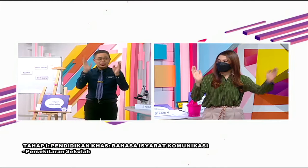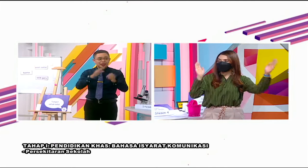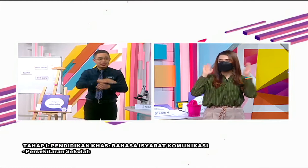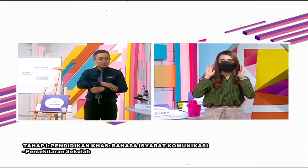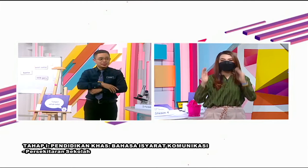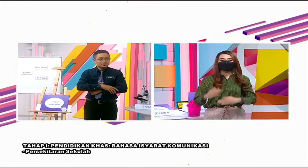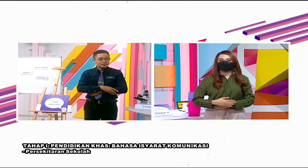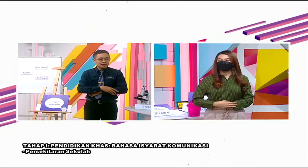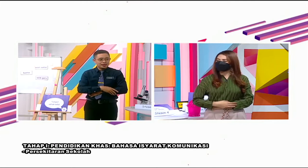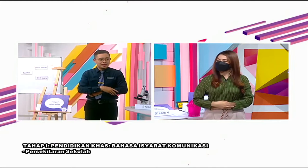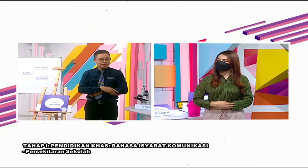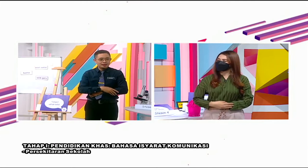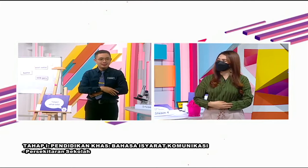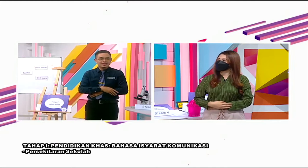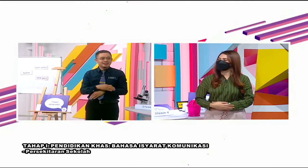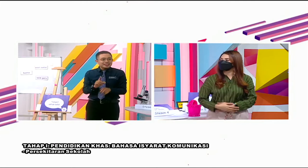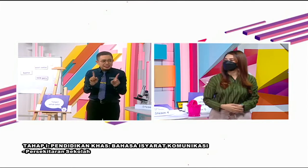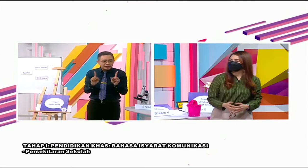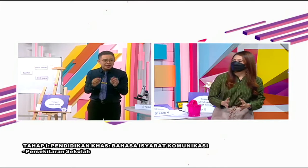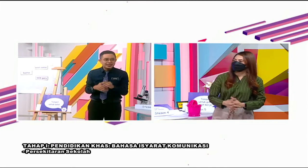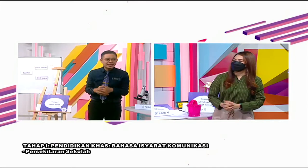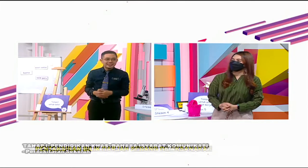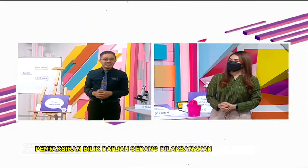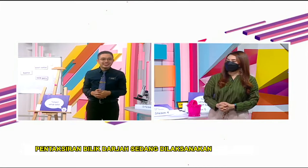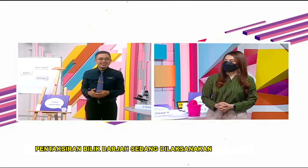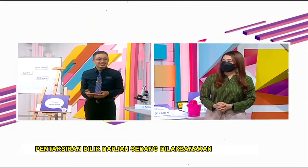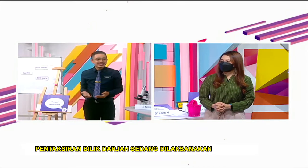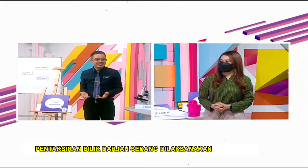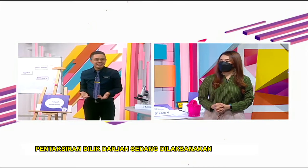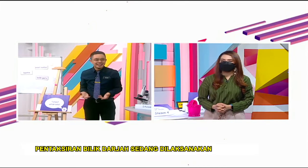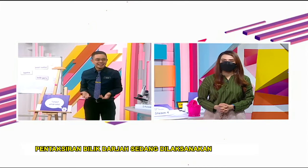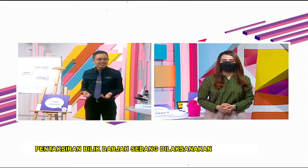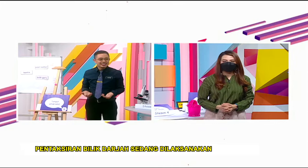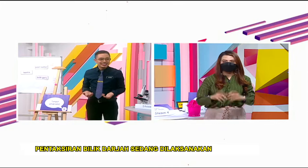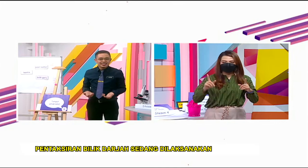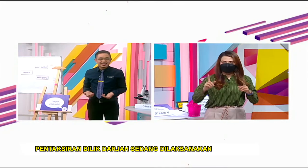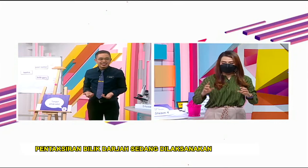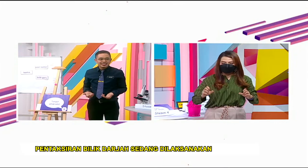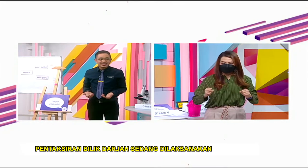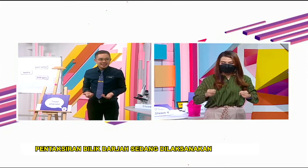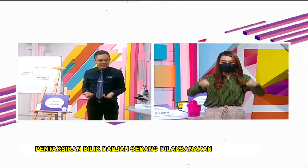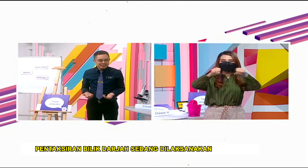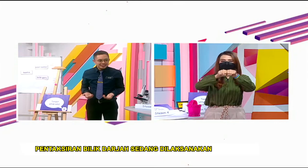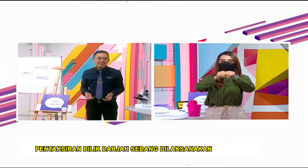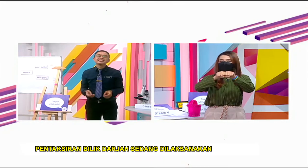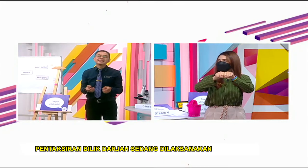solat. Solat. Di mana tu Kak Eli? Dekat tadi saya ingat kejap. Surau. Ya